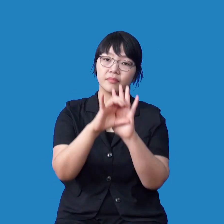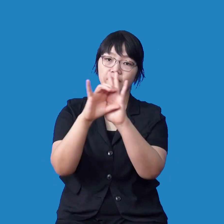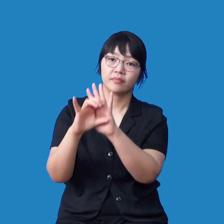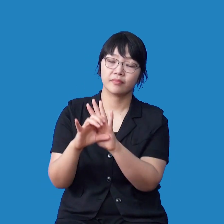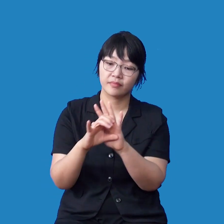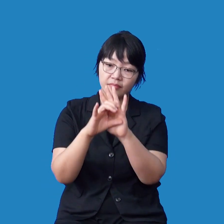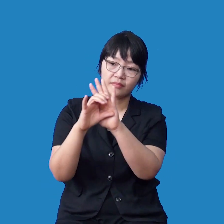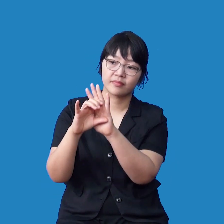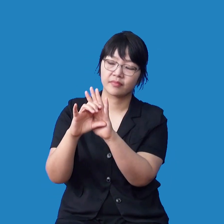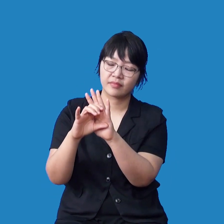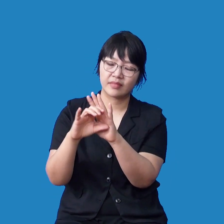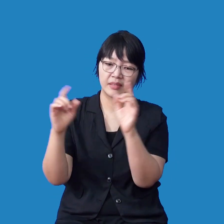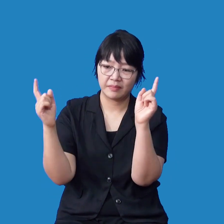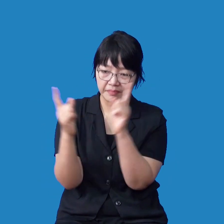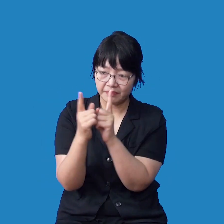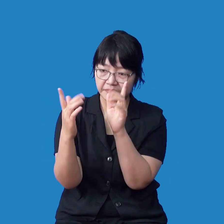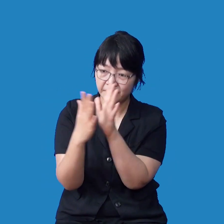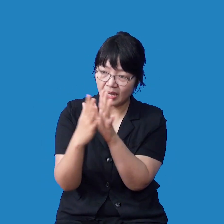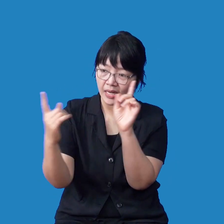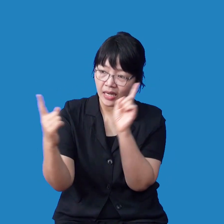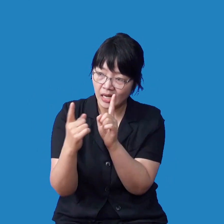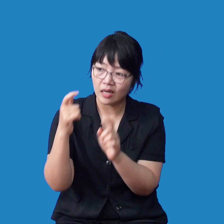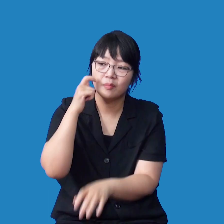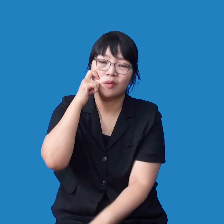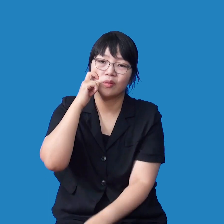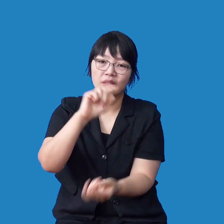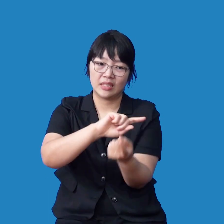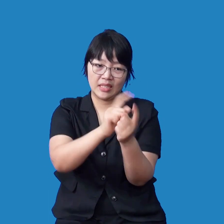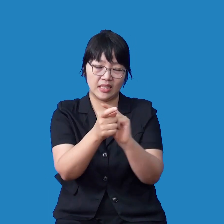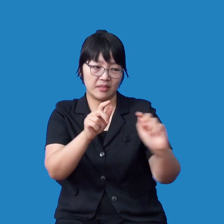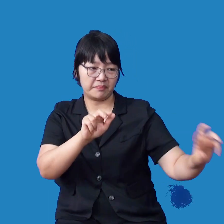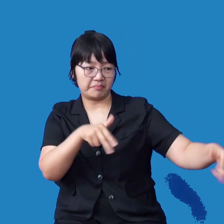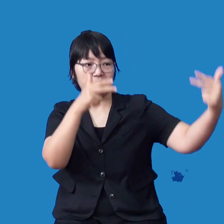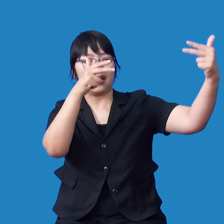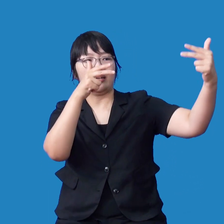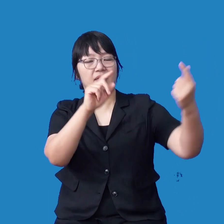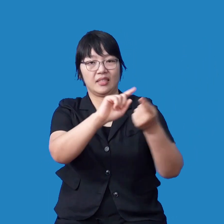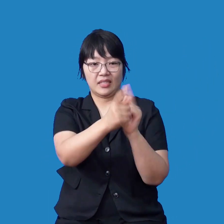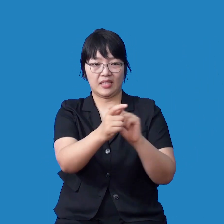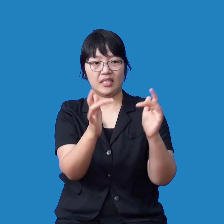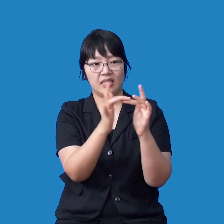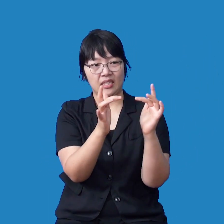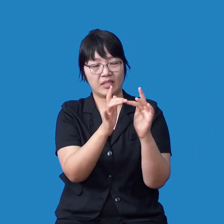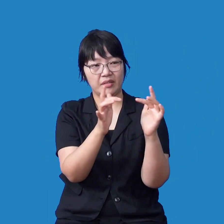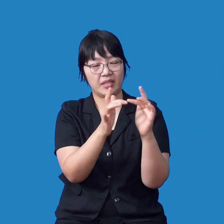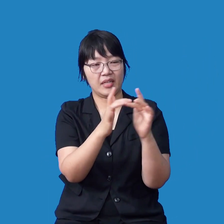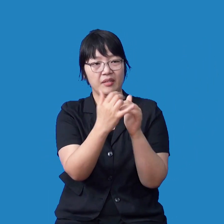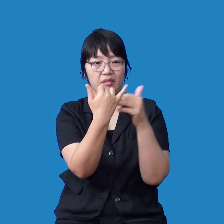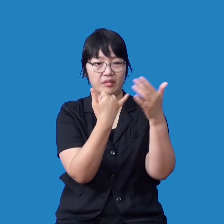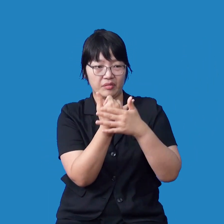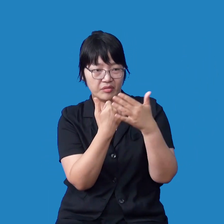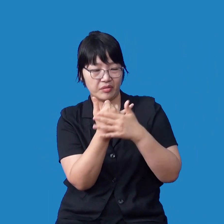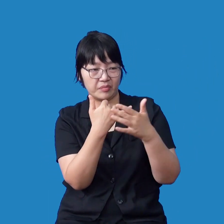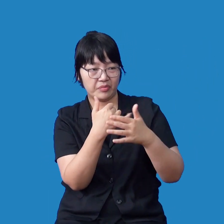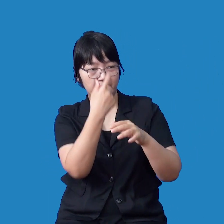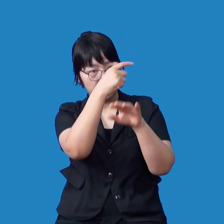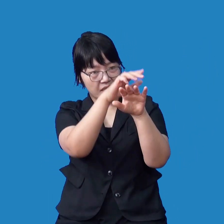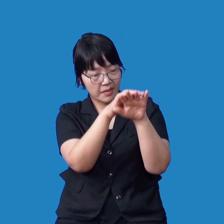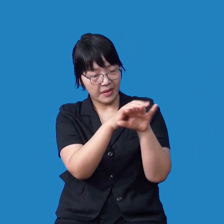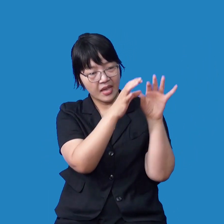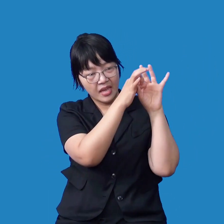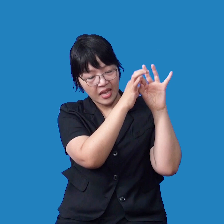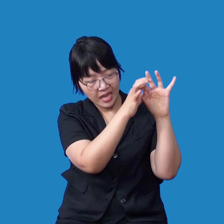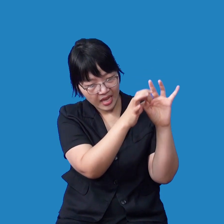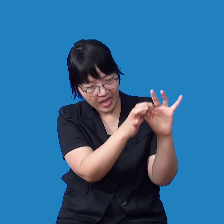시대에도 온라인 예배를 통해서 성도의 교제가 유지되어 온 것은 참으로 감사한